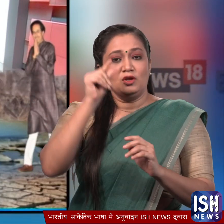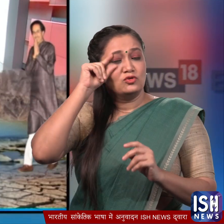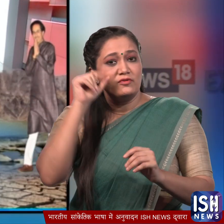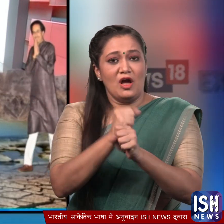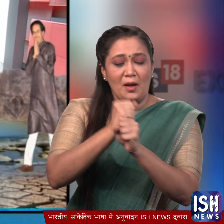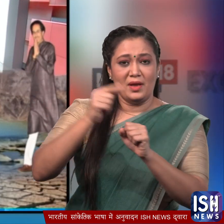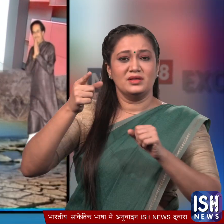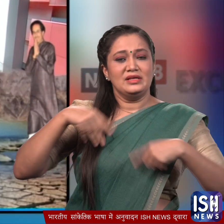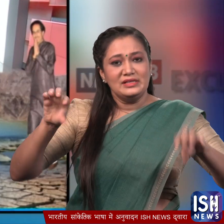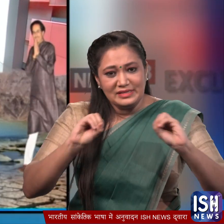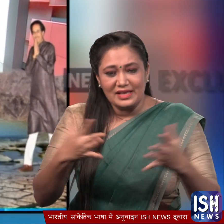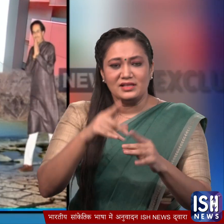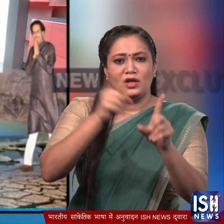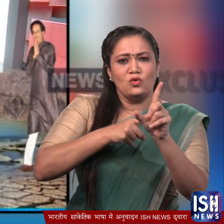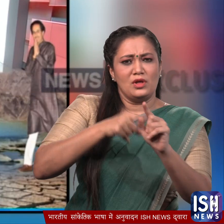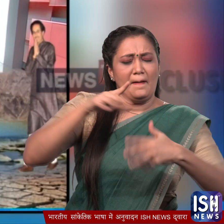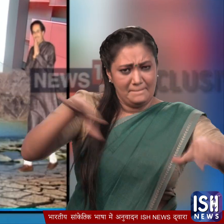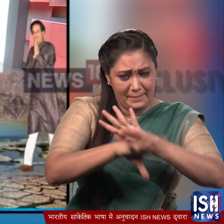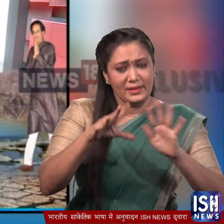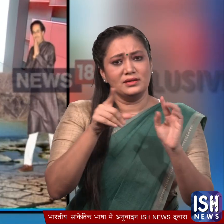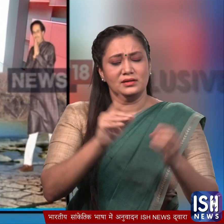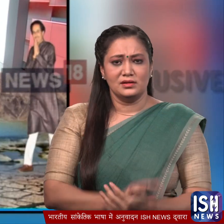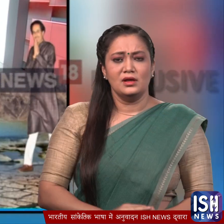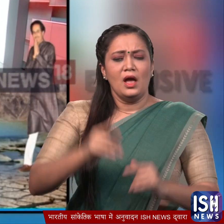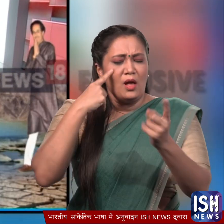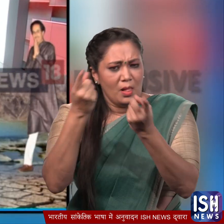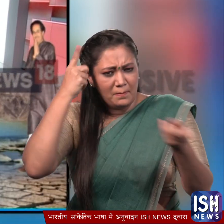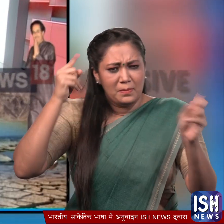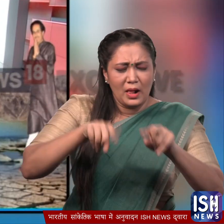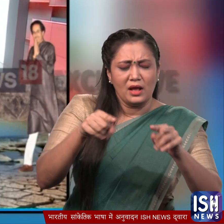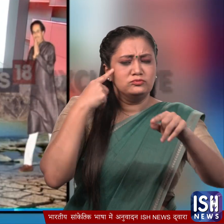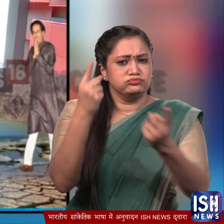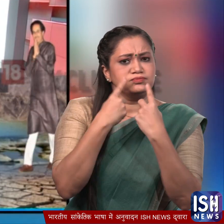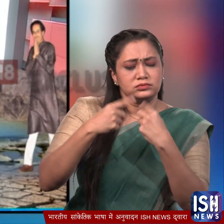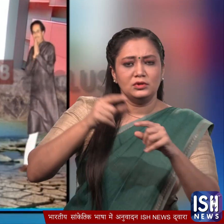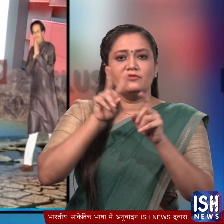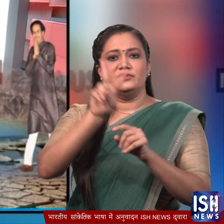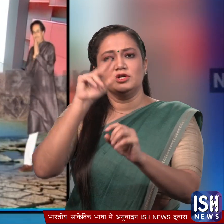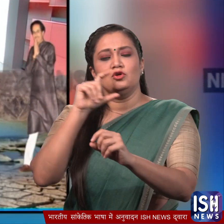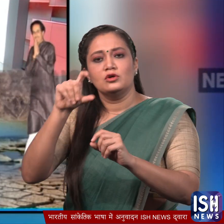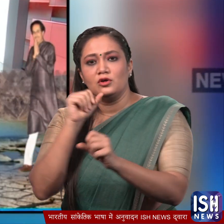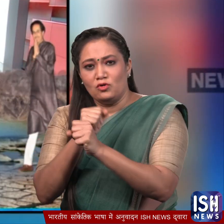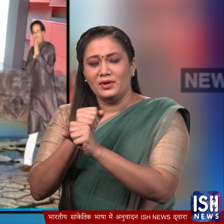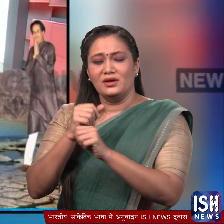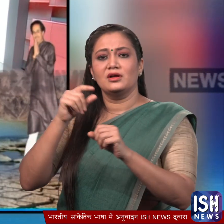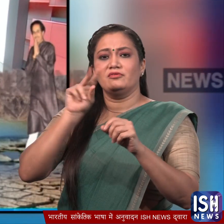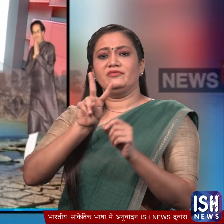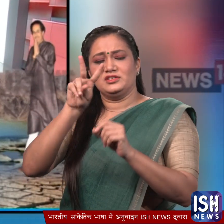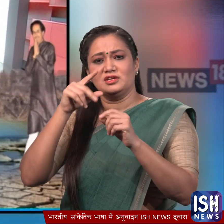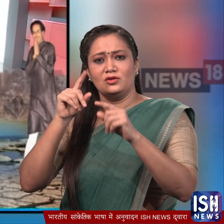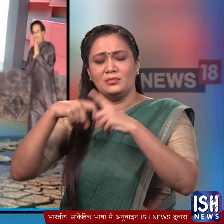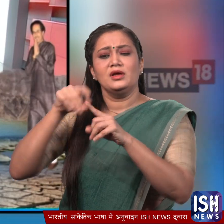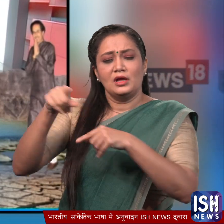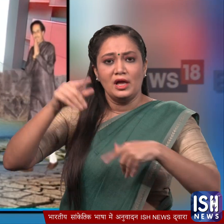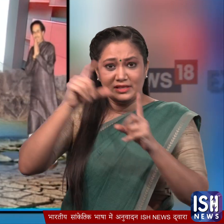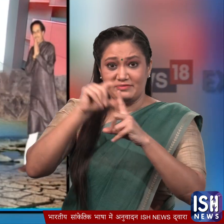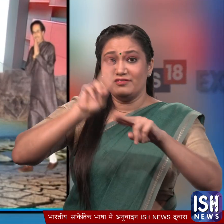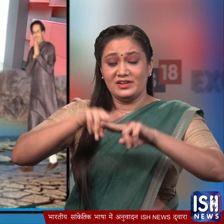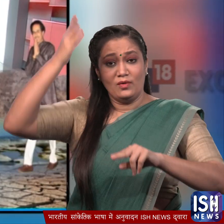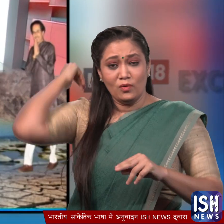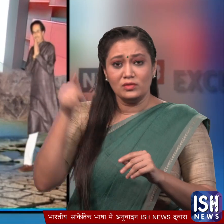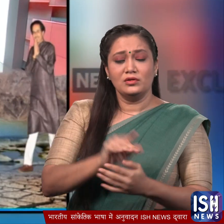जम्मू श्रीनगर हाईवे पर IED के जरिए धमाका करने की साजिश रच रहा। महाराष्ट्र के पूर्व CM देवेंद्र फडणवीस के ड्रीम